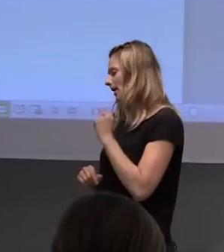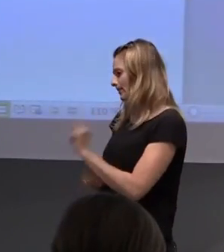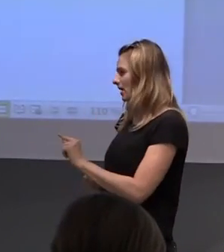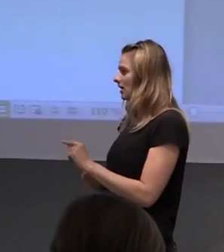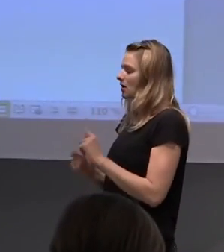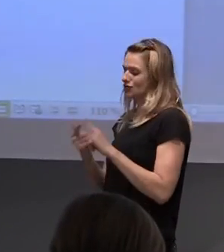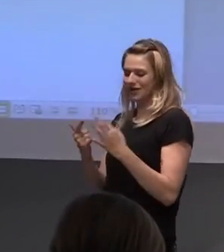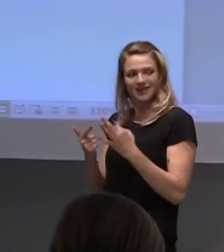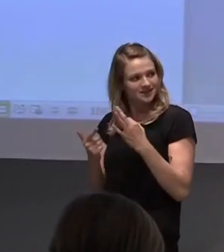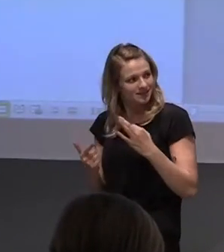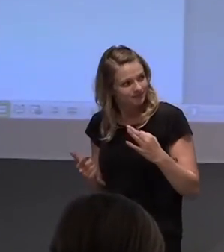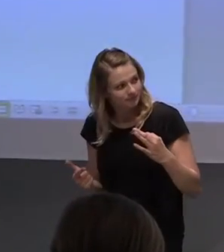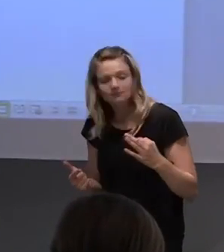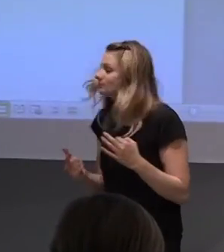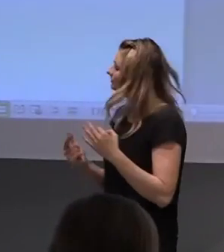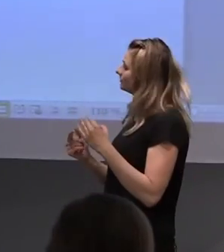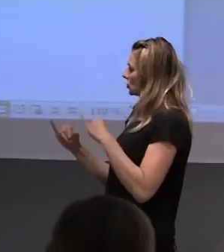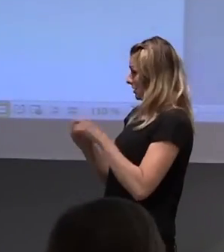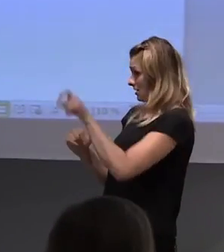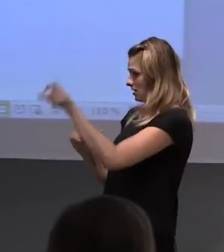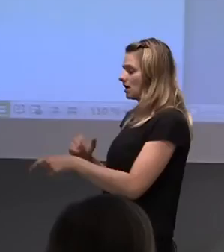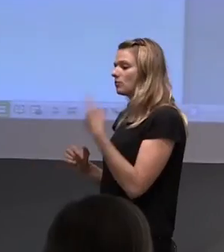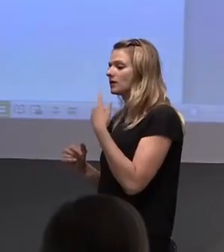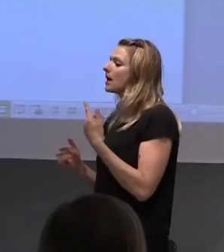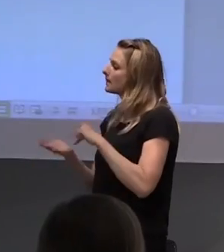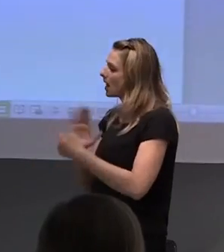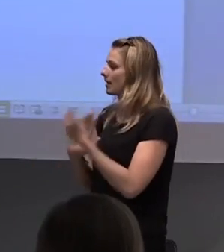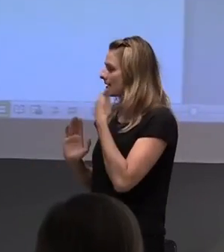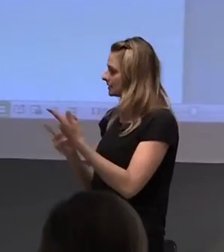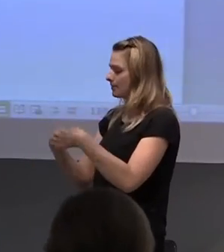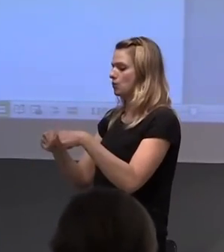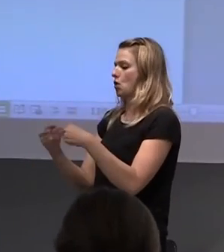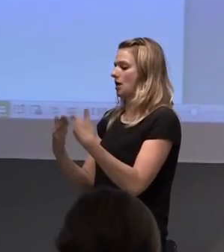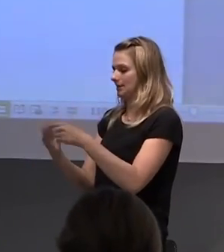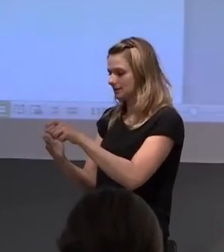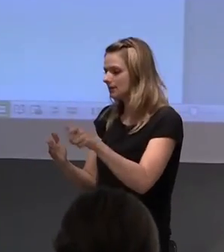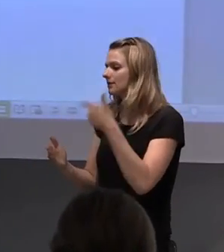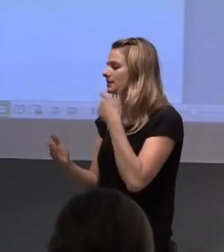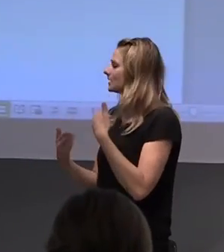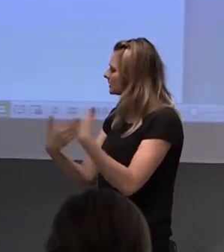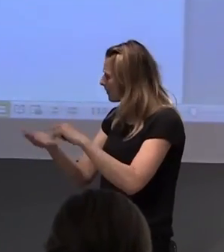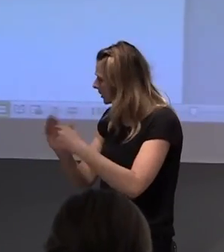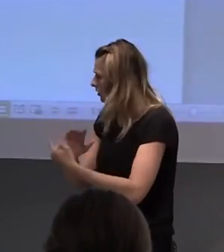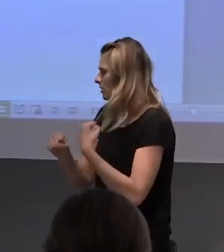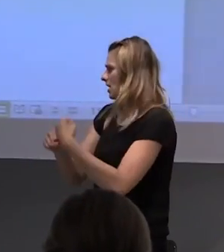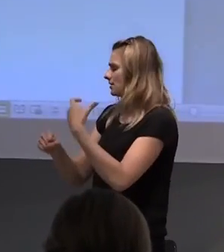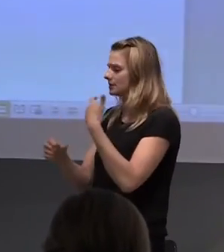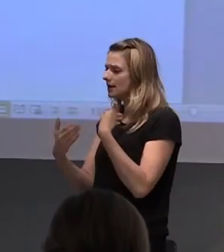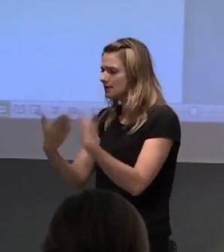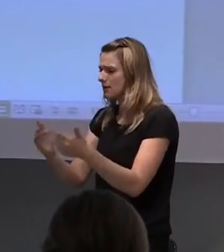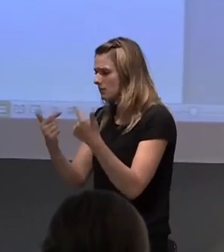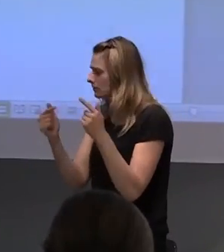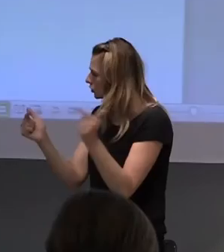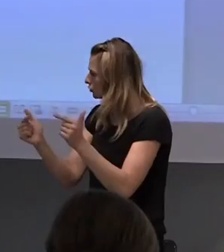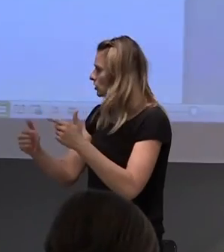Další účastník řekl, přinesu svým asistentu pedagoga metodiky práce a asistenta pedagoga, prostě je s nimi seznámý. Budu se snažit, aby